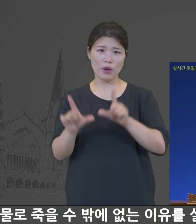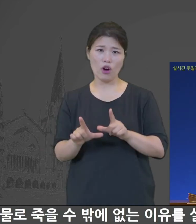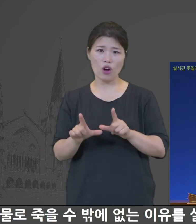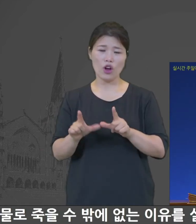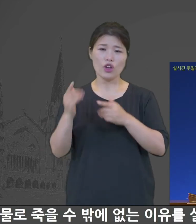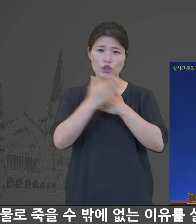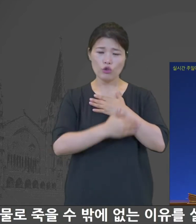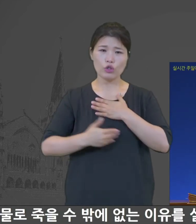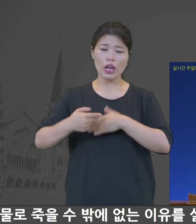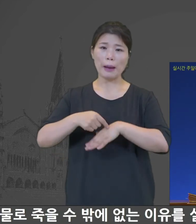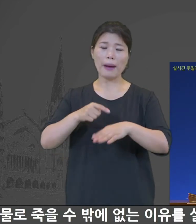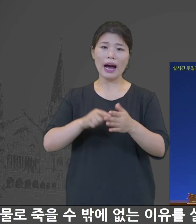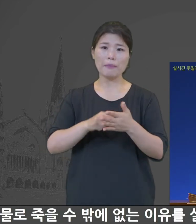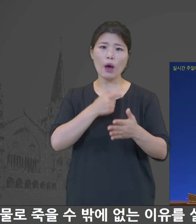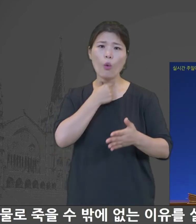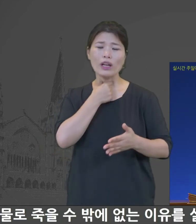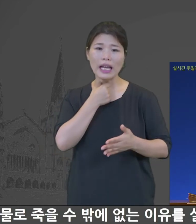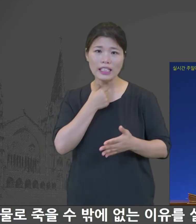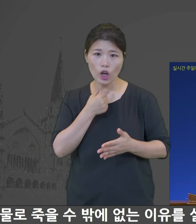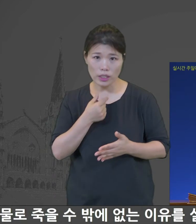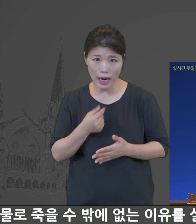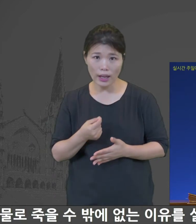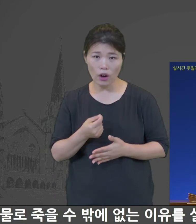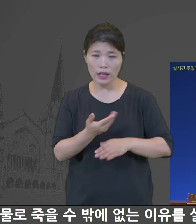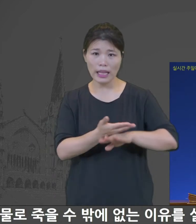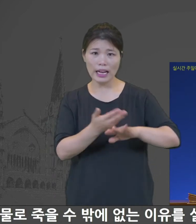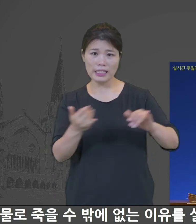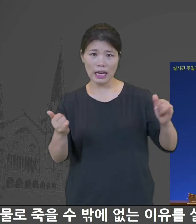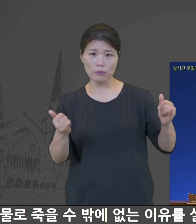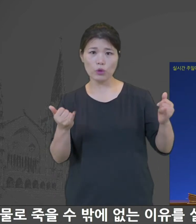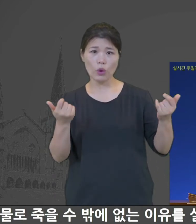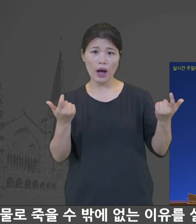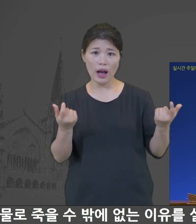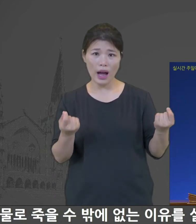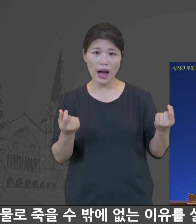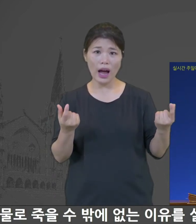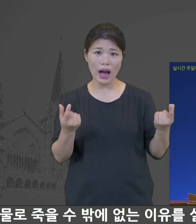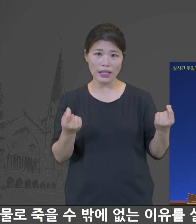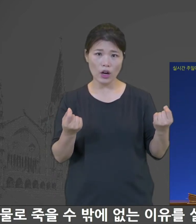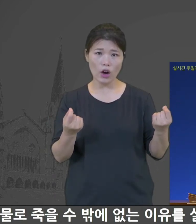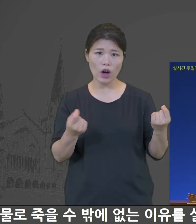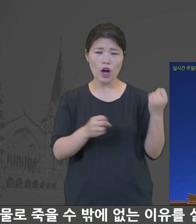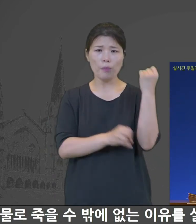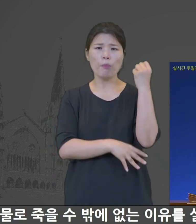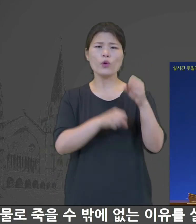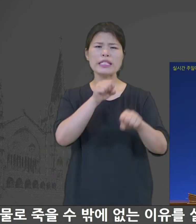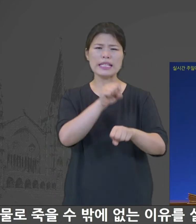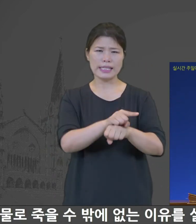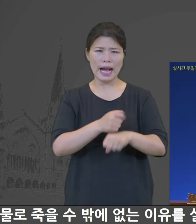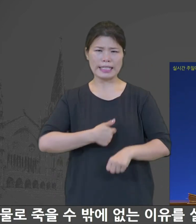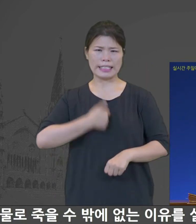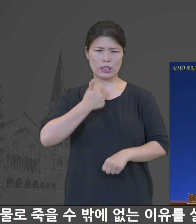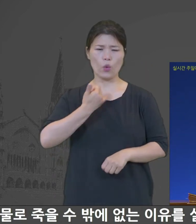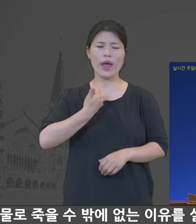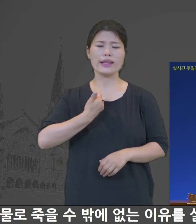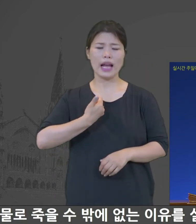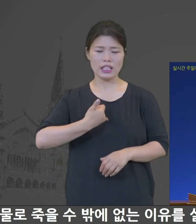육체와 마음에 원하는 것을 하여 다른 이들과 같이 본질상 진노의